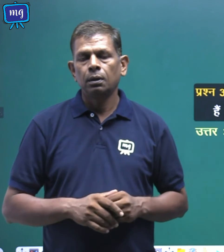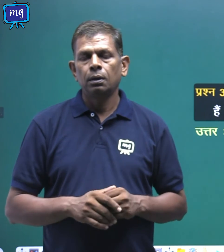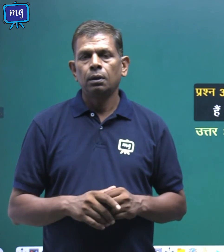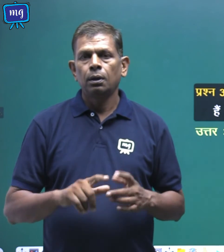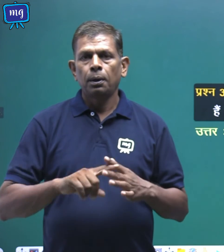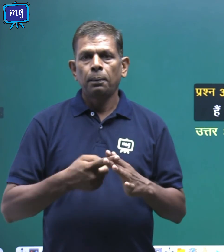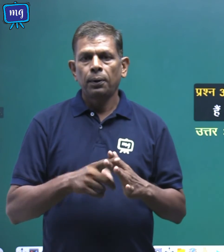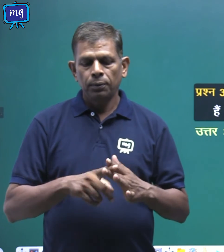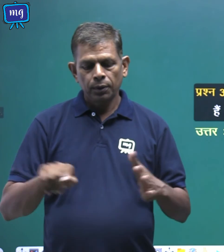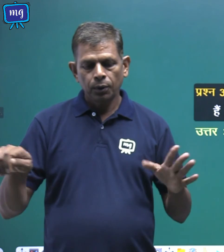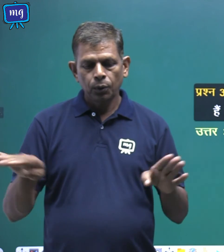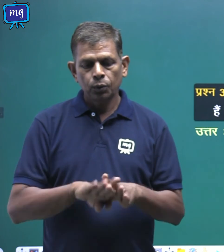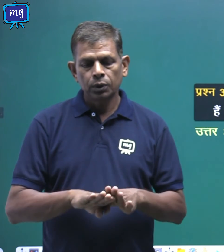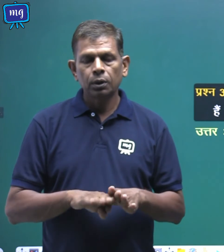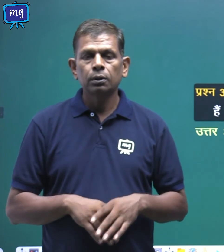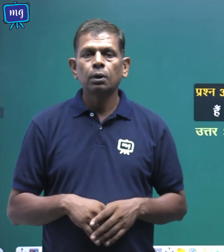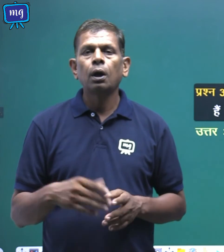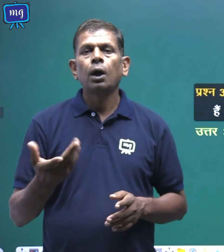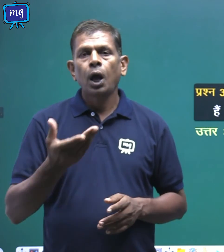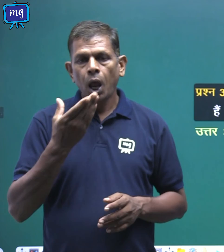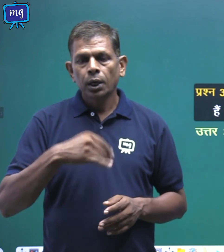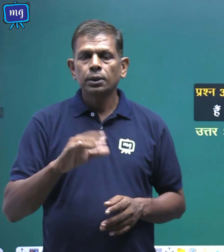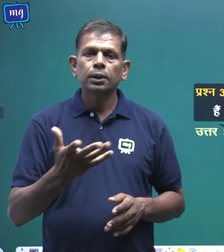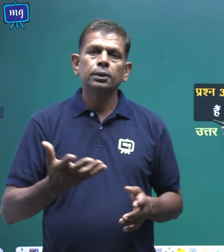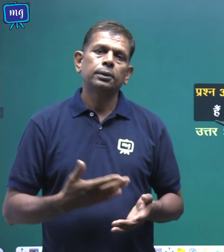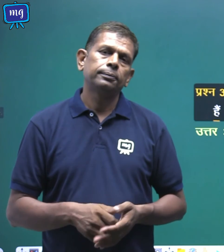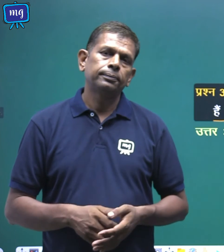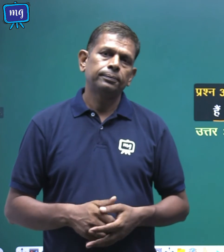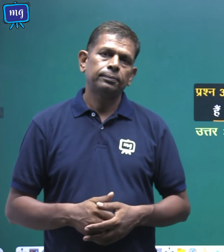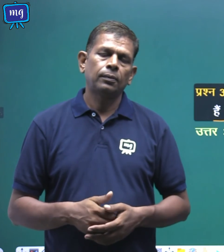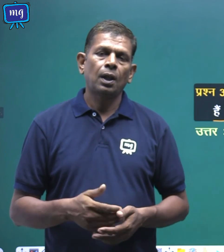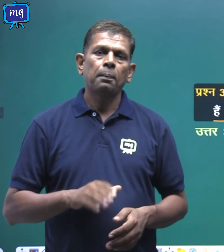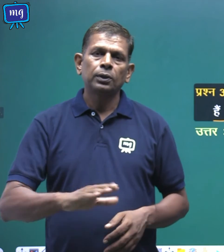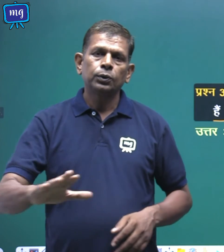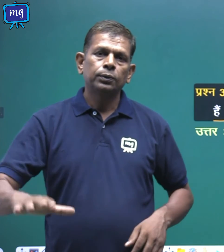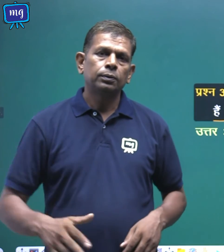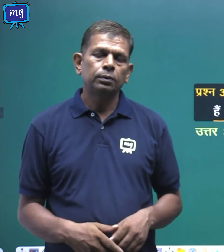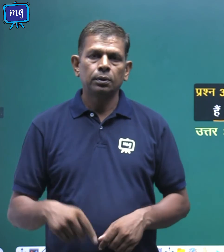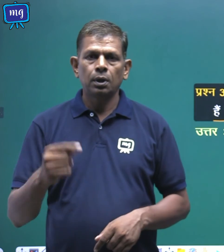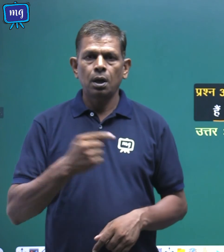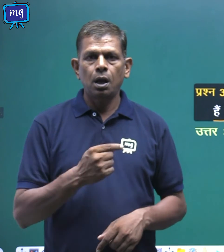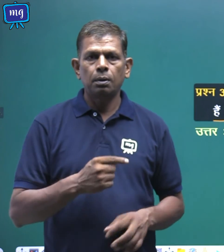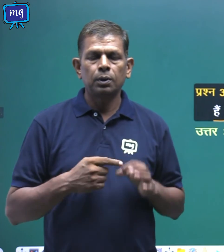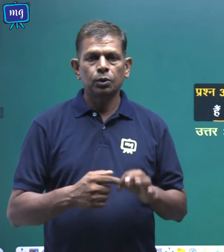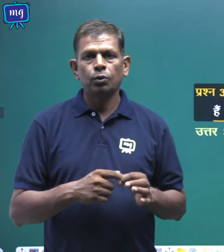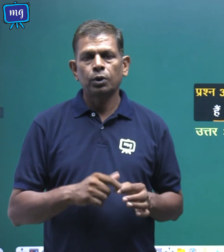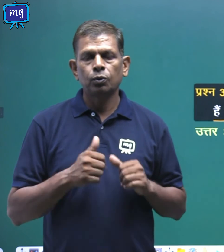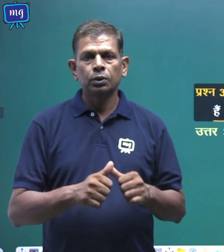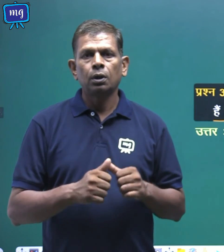विद्युत रोधक किसे कहते हैं? बच्चों, इन प्रश्नों के